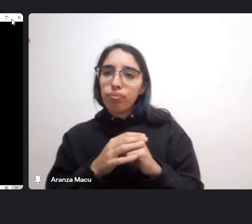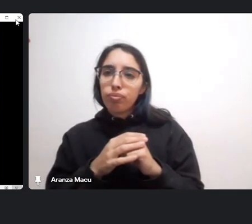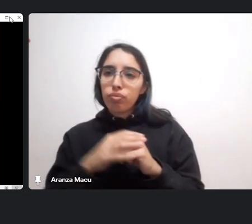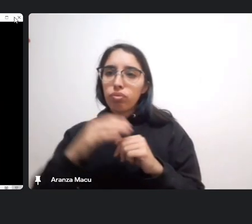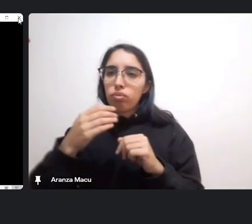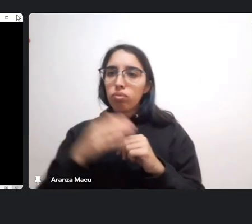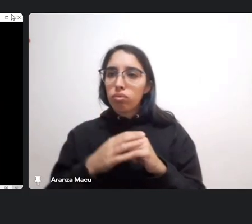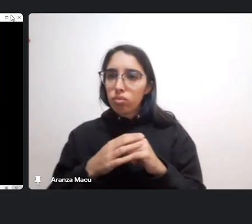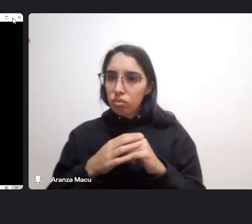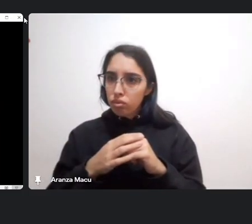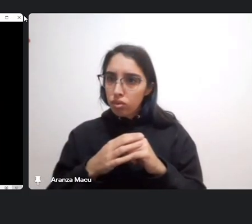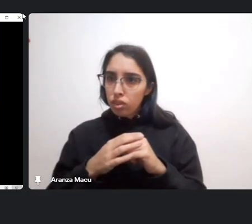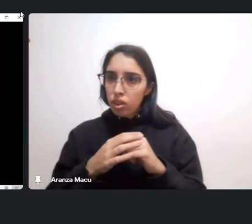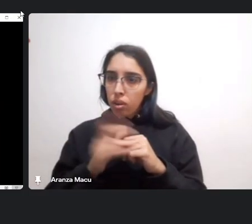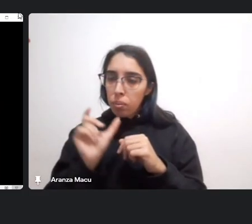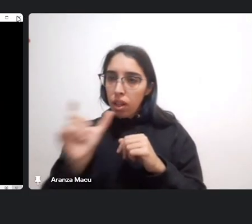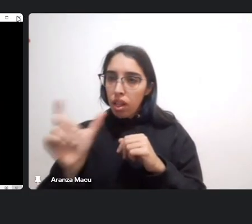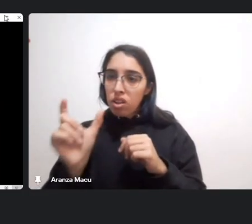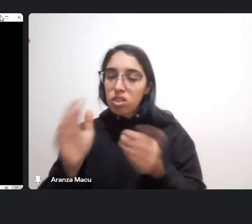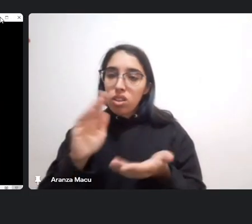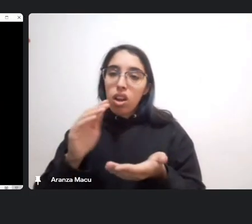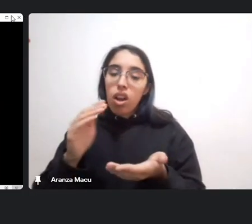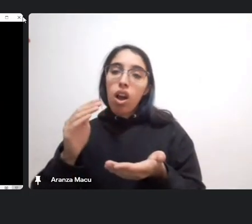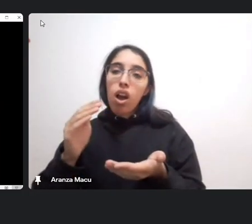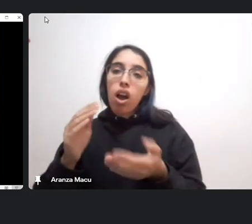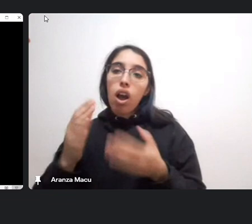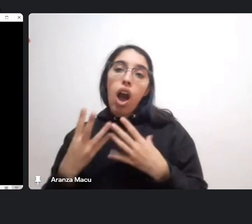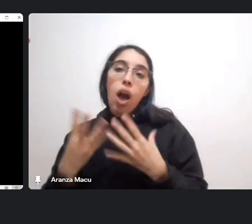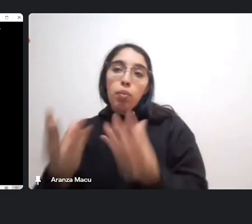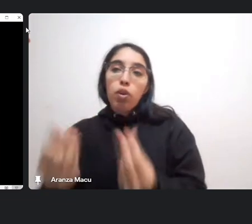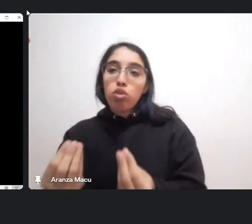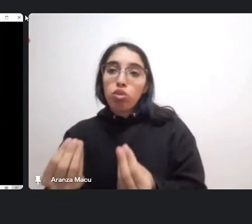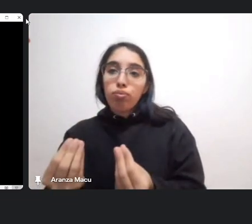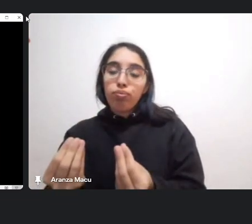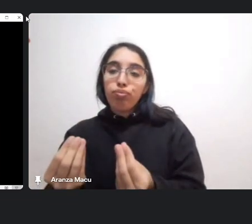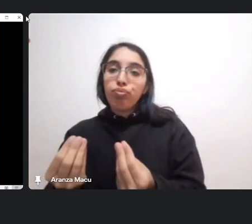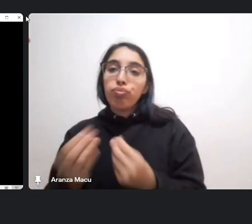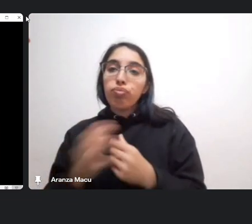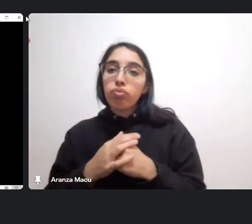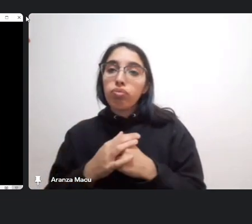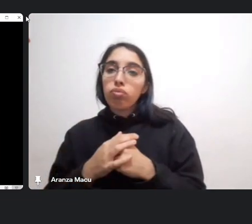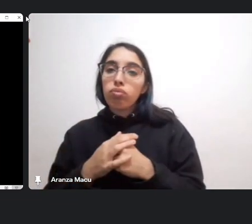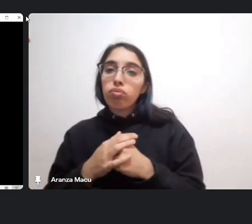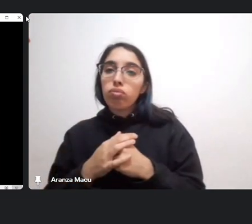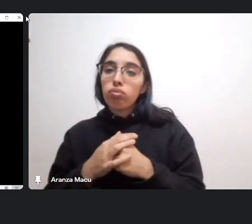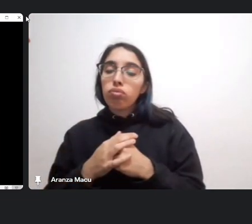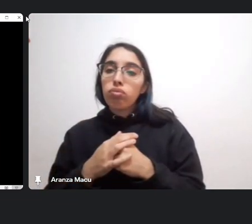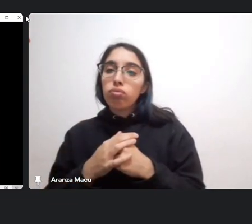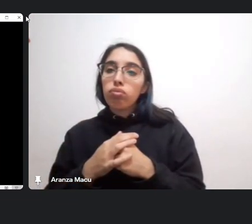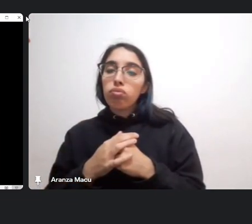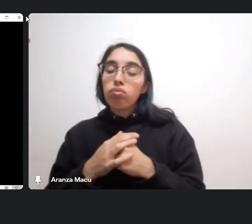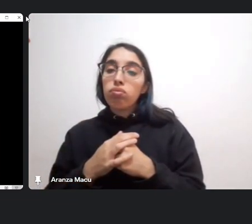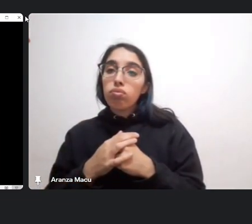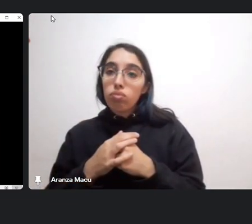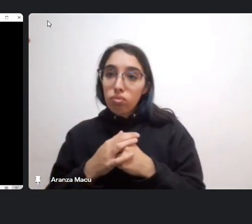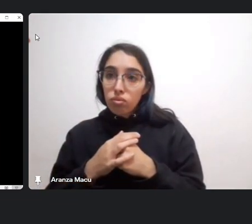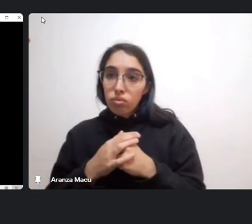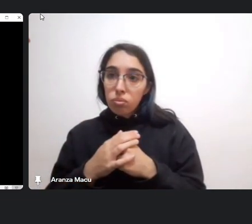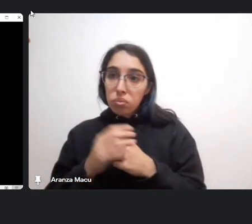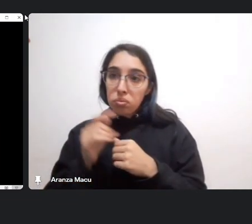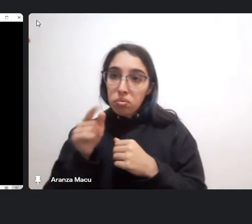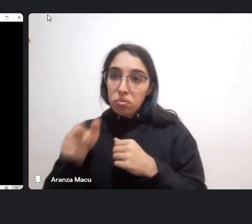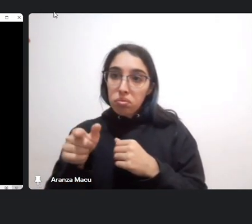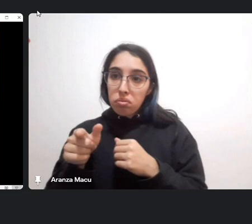también porque yo se acuerda que lo puedo traducir por medio de, pero casi siempre les va a funcionar de esta manera,